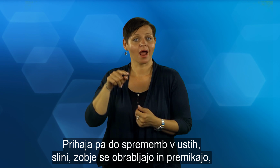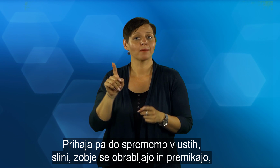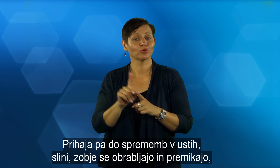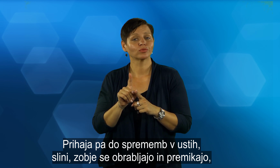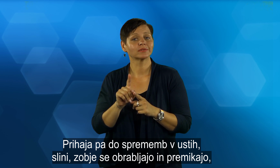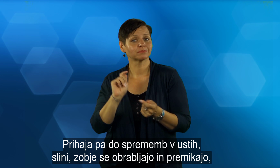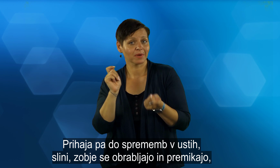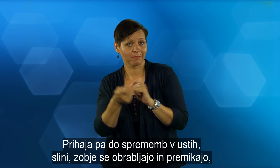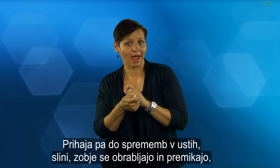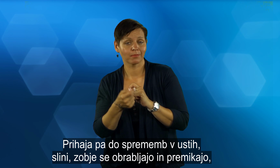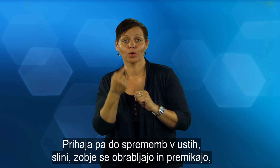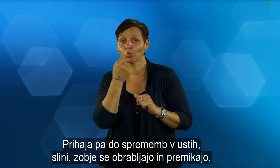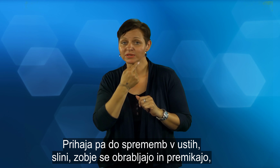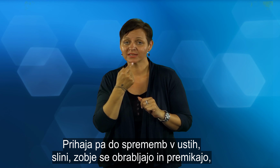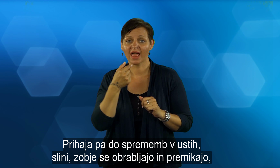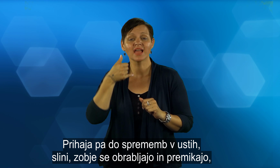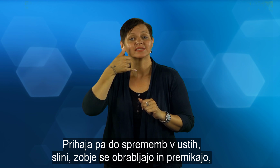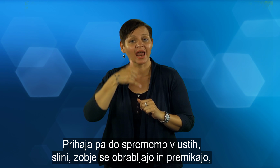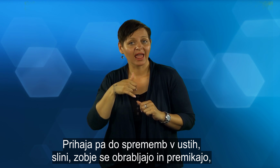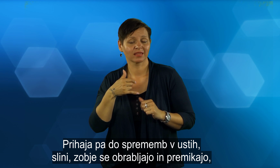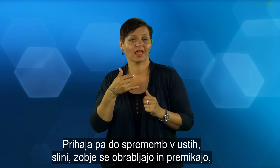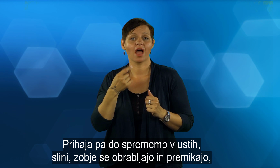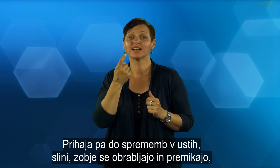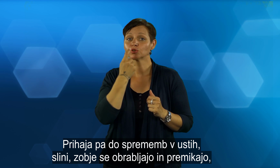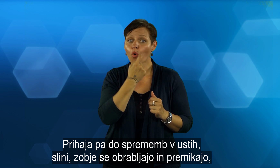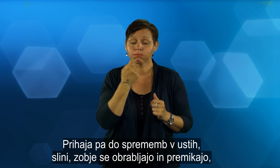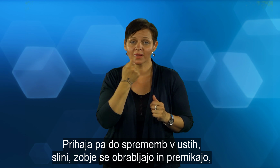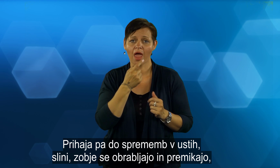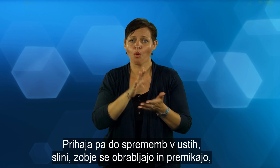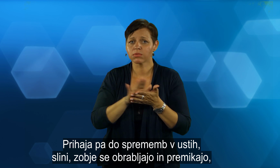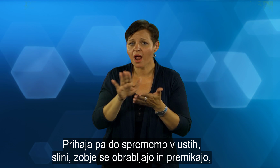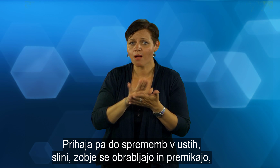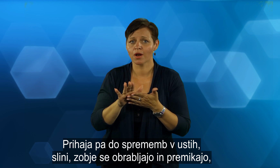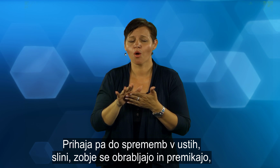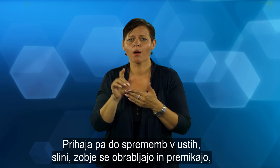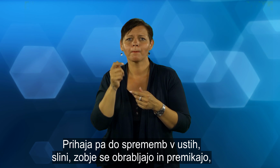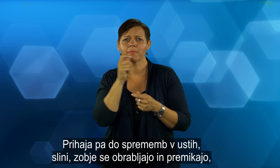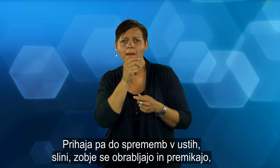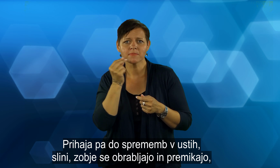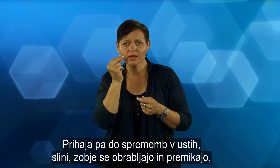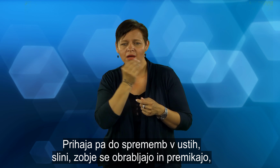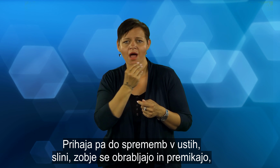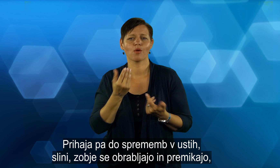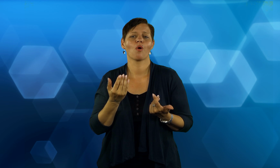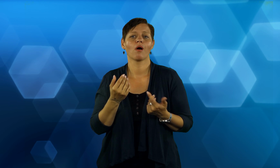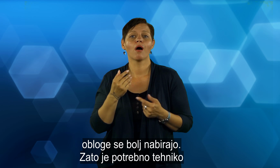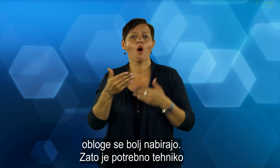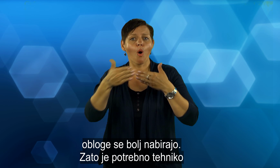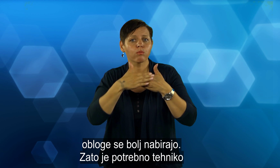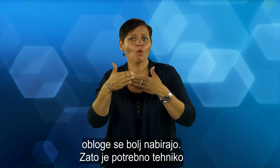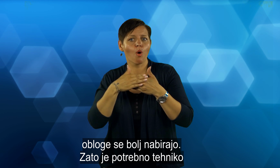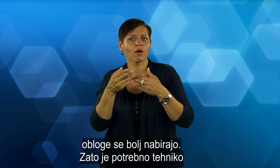Prihaja pa do sprememb v ustih, slini, zobje se obrabljajo in premikajo, obloge se bolj nabirajo.